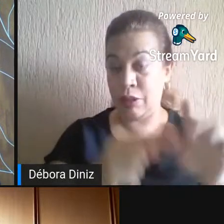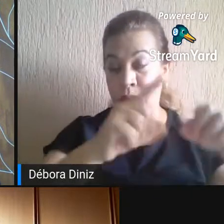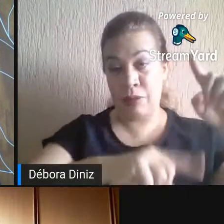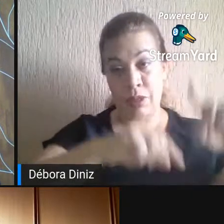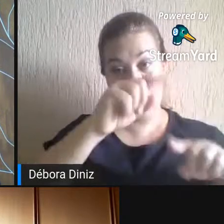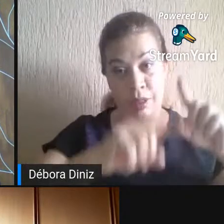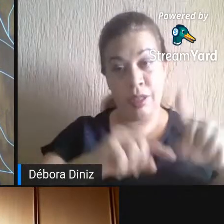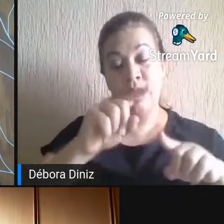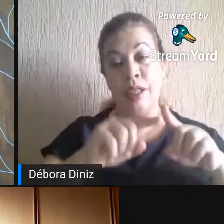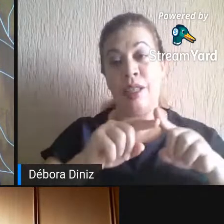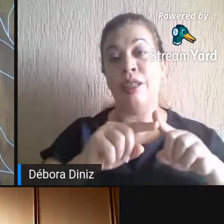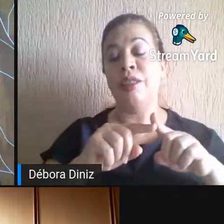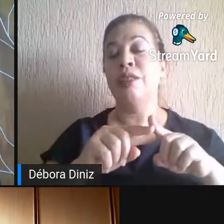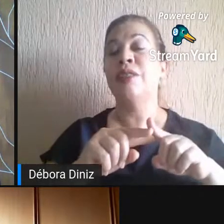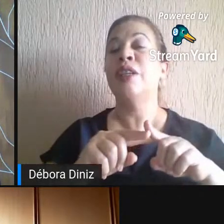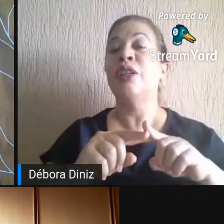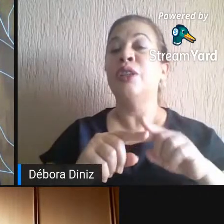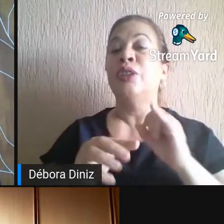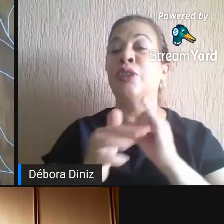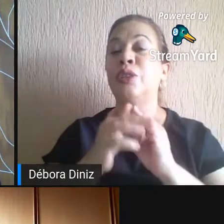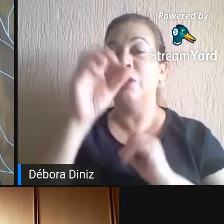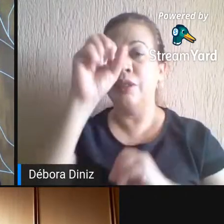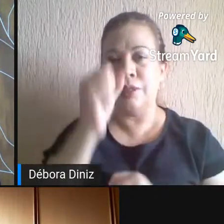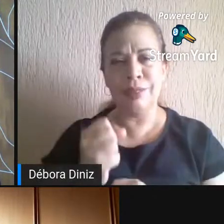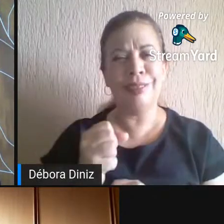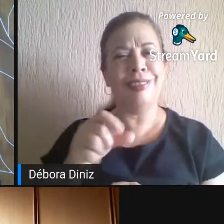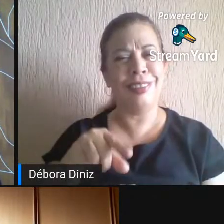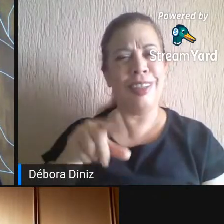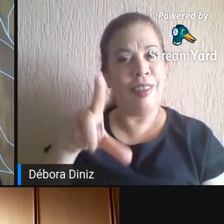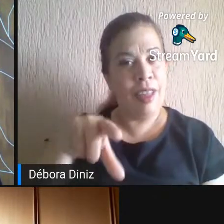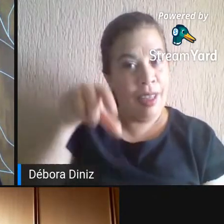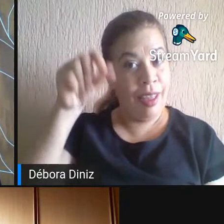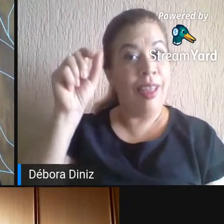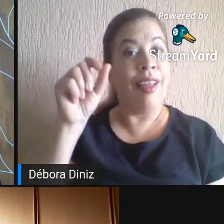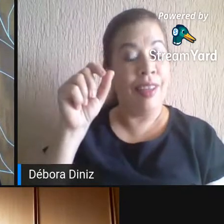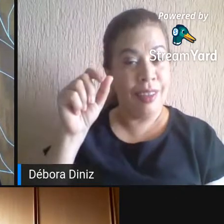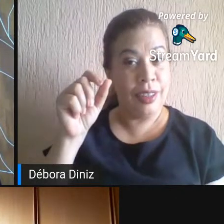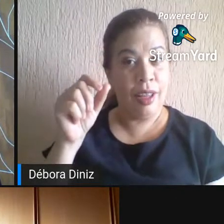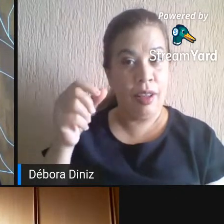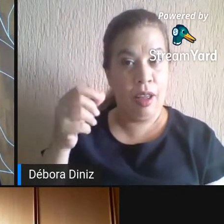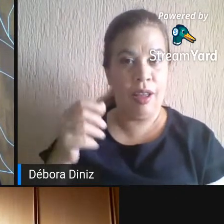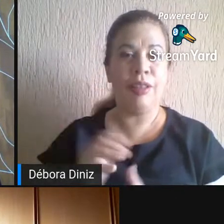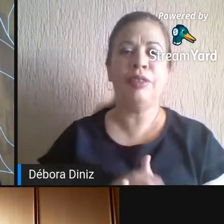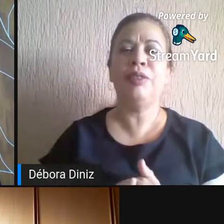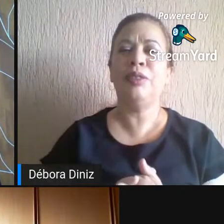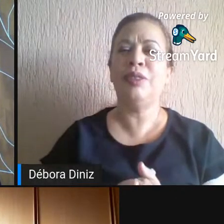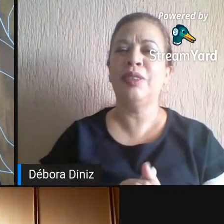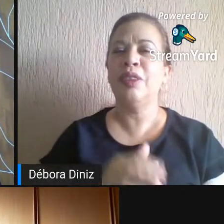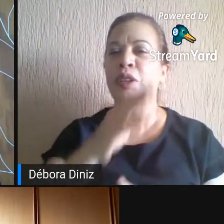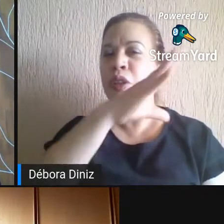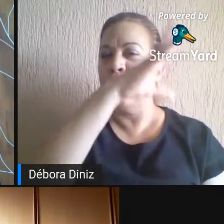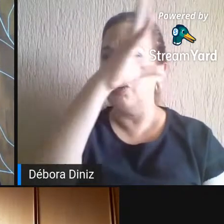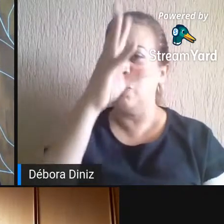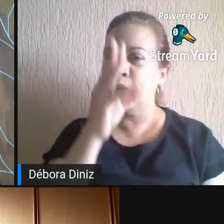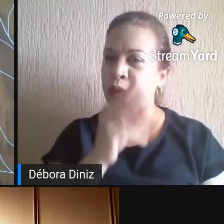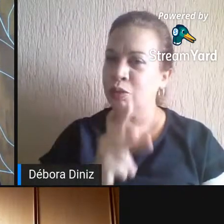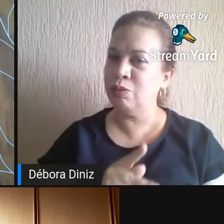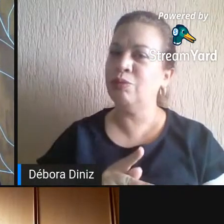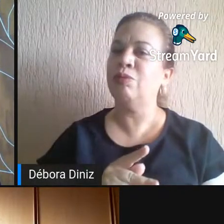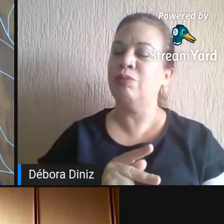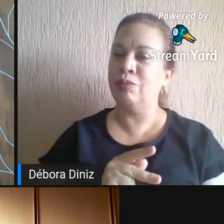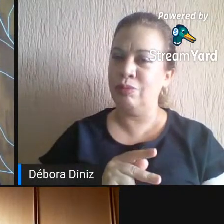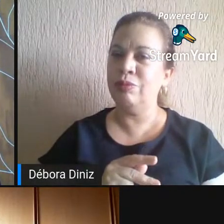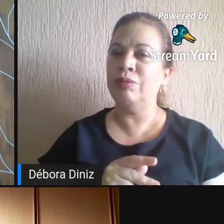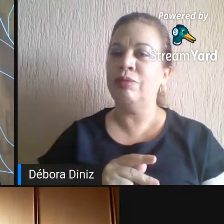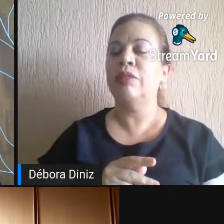IFES, que foi, inclusive, destaque no relatório de autoavaliação do PROFEPT, que foi realizado agora o primeiro seminário